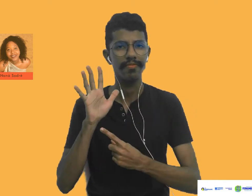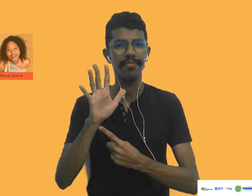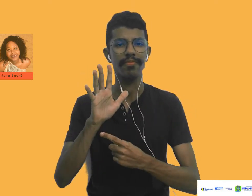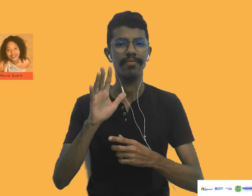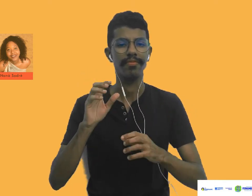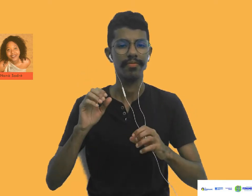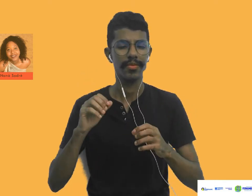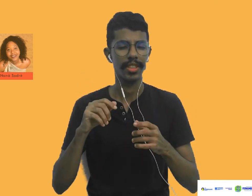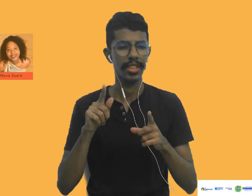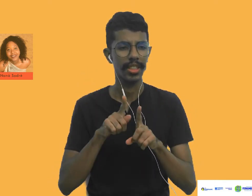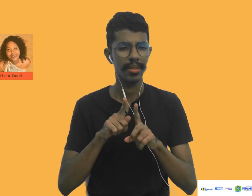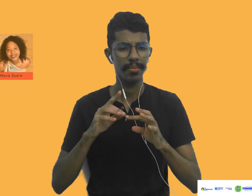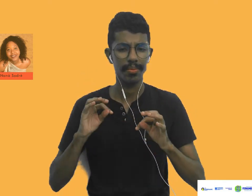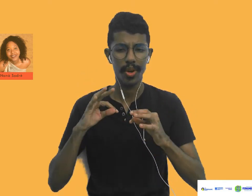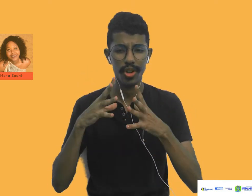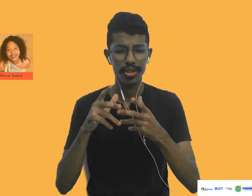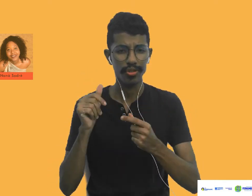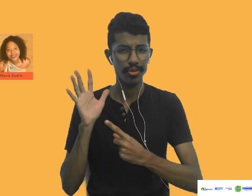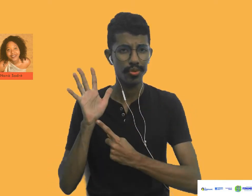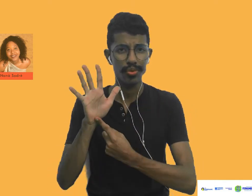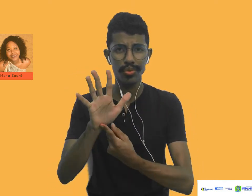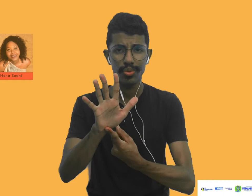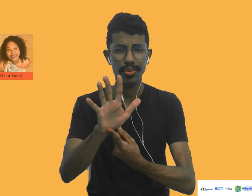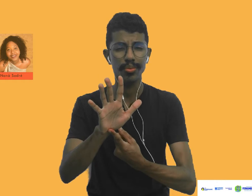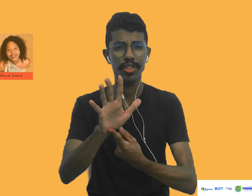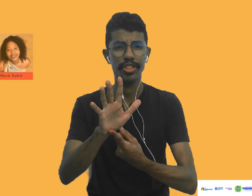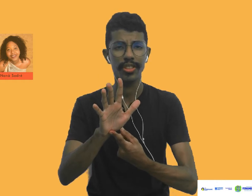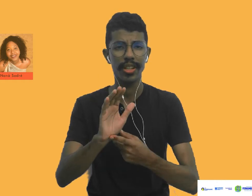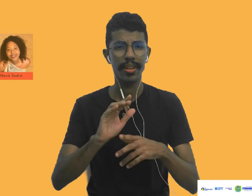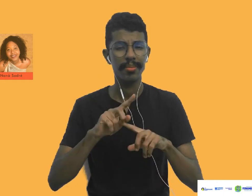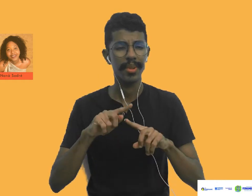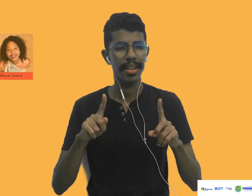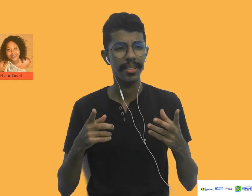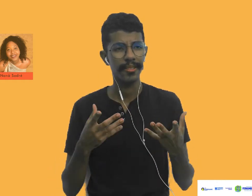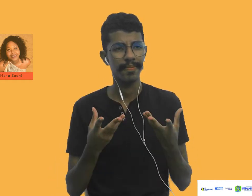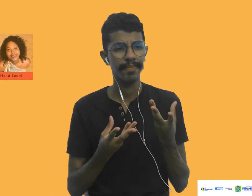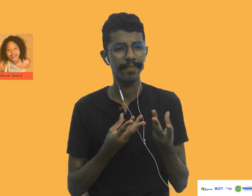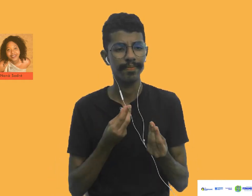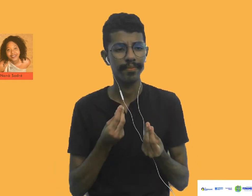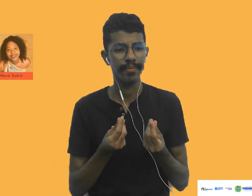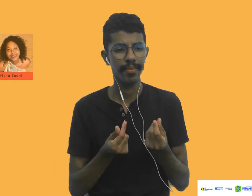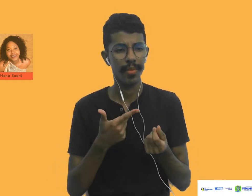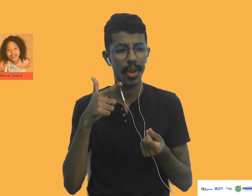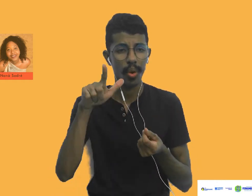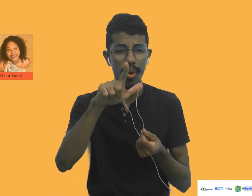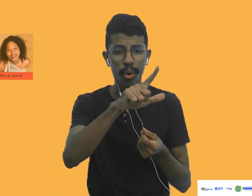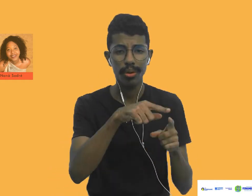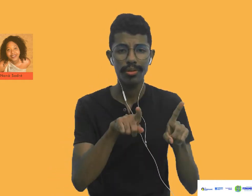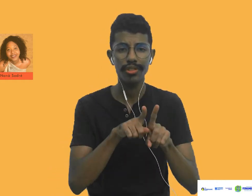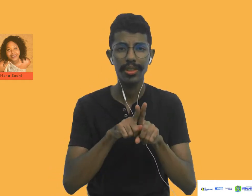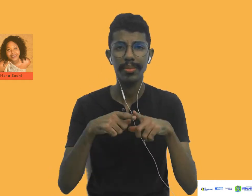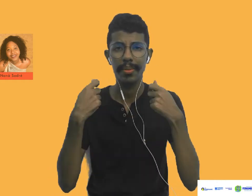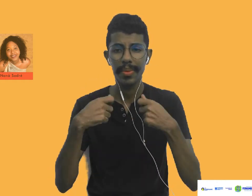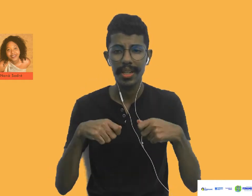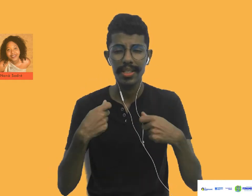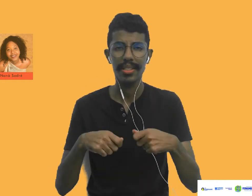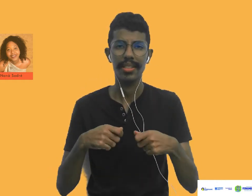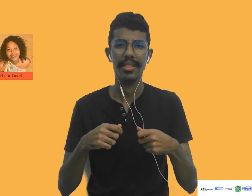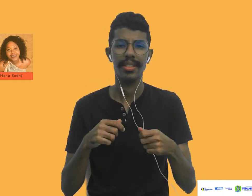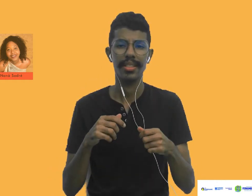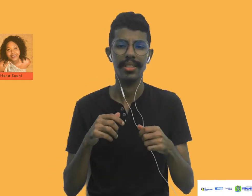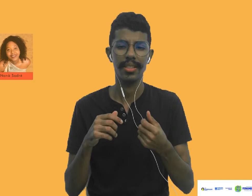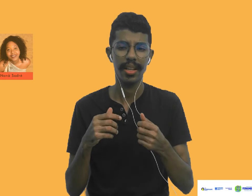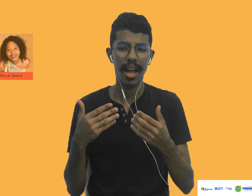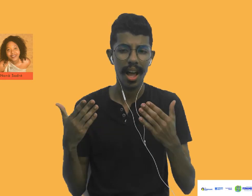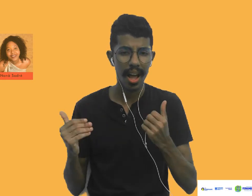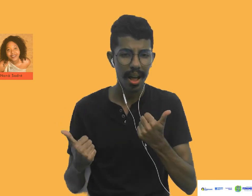esses autores, né, trazer tudo isso, mas, e aí, outros também